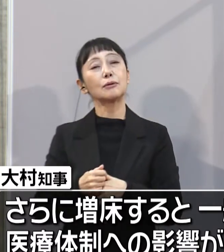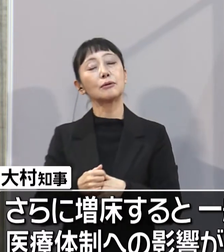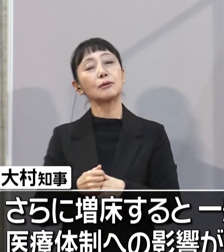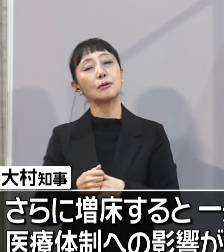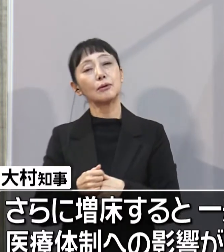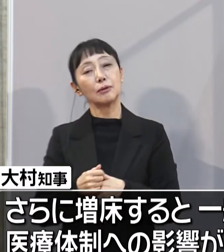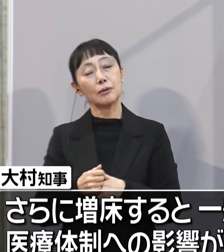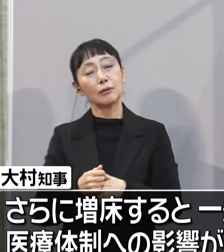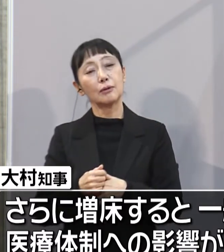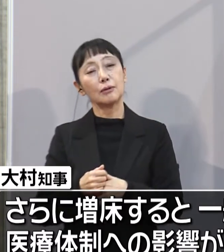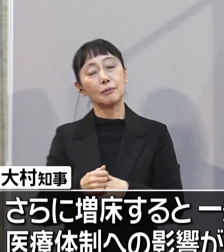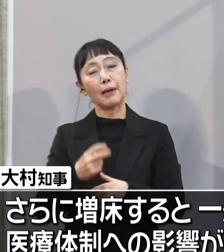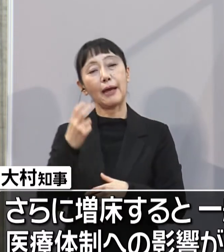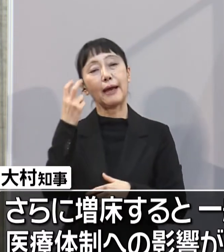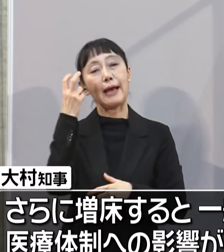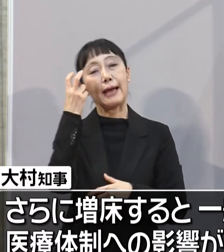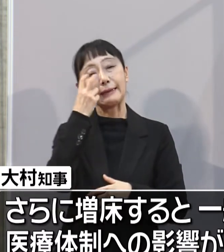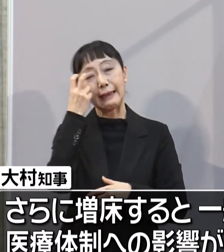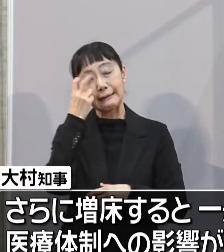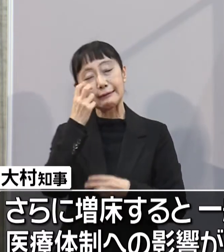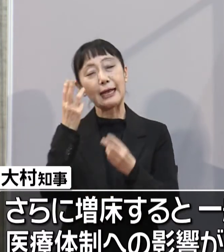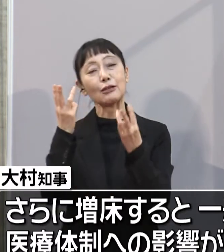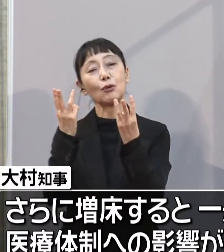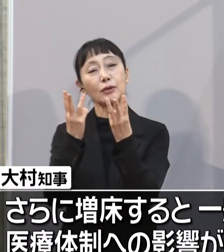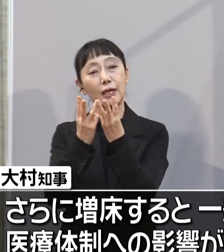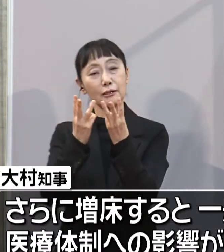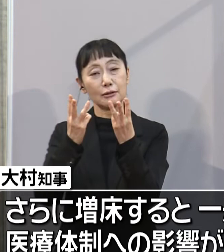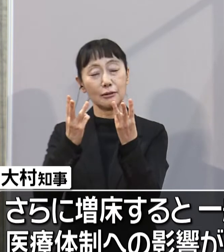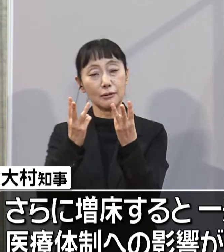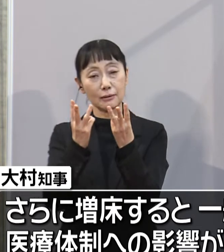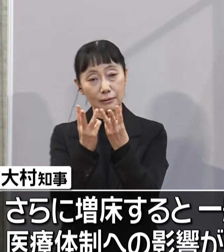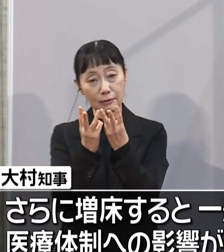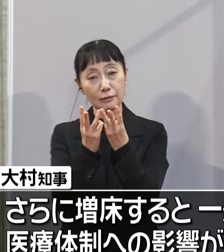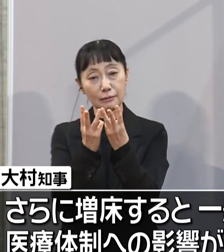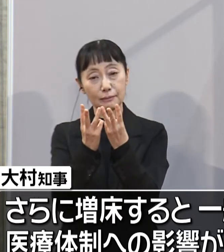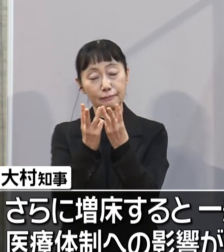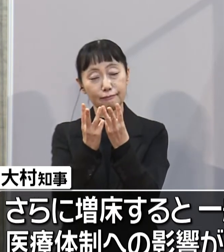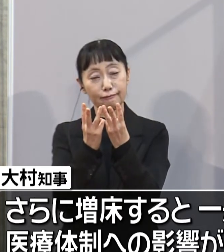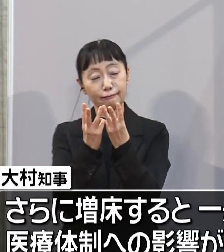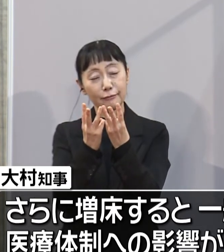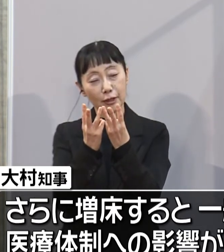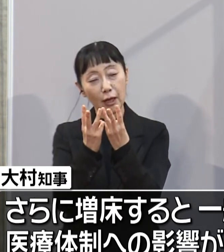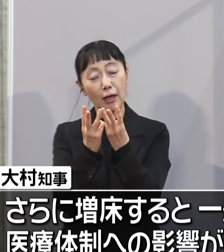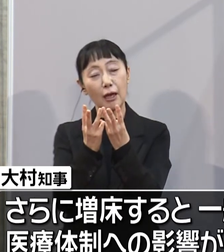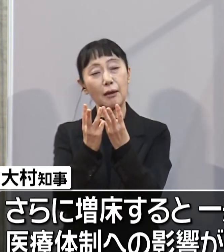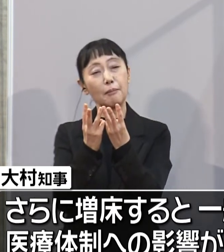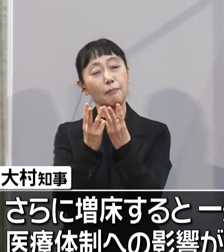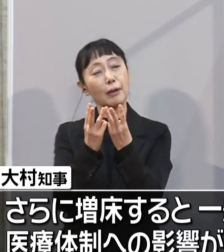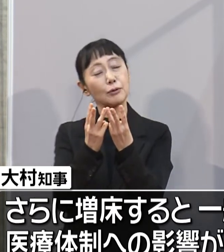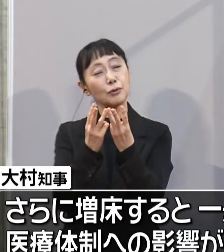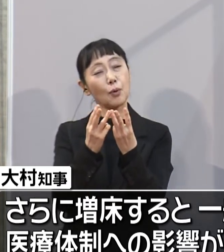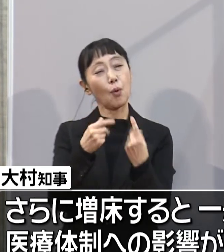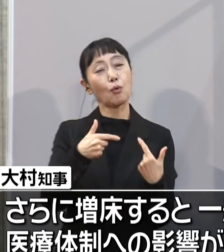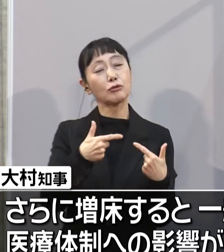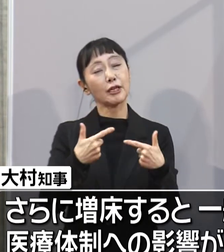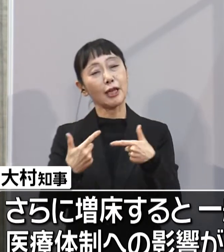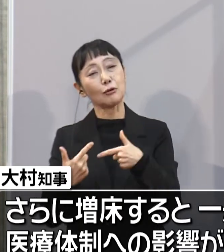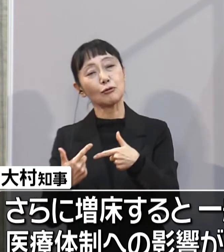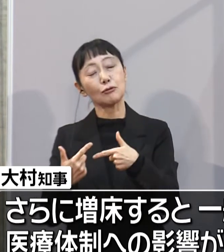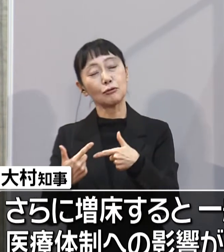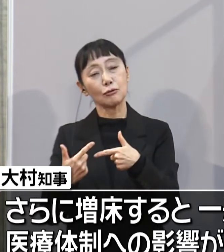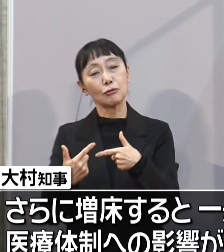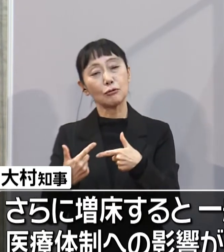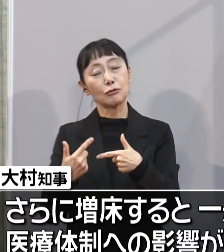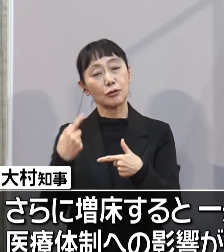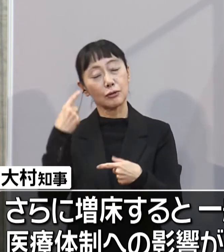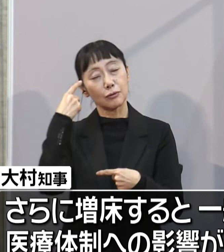した場合一般の医療が制限され医療体制に影響が出ることが懸念されるとして当面は現状の病床